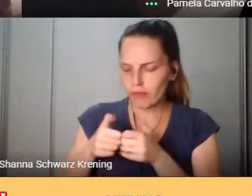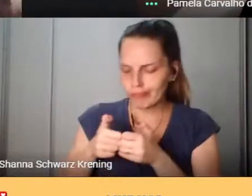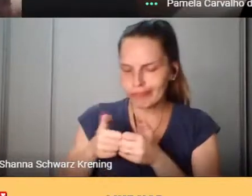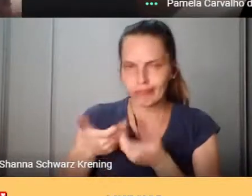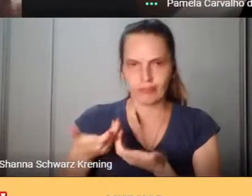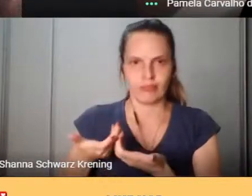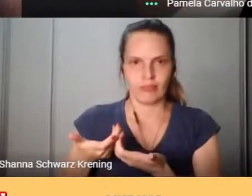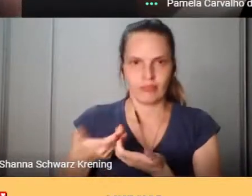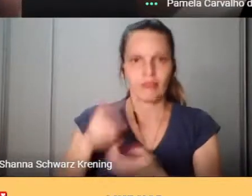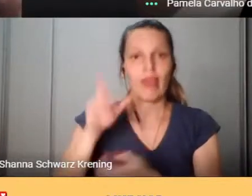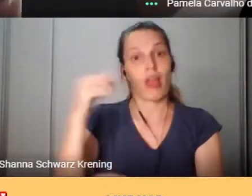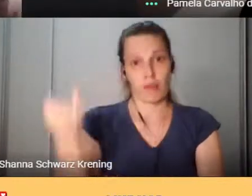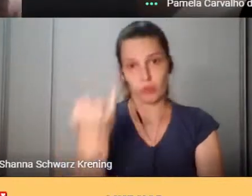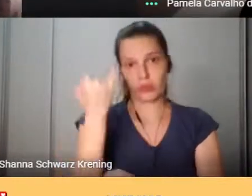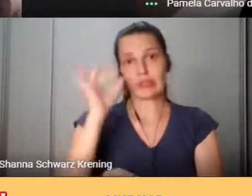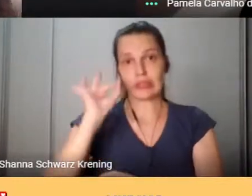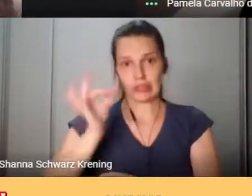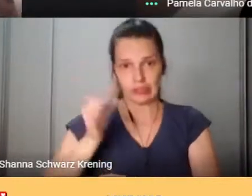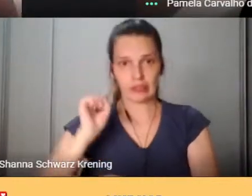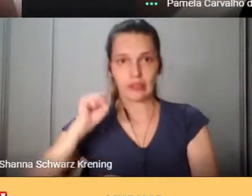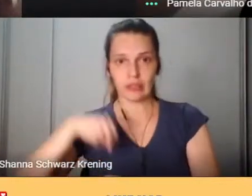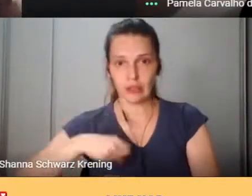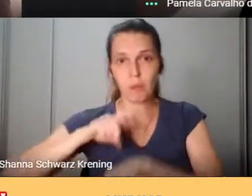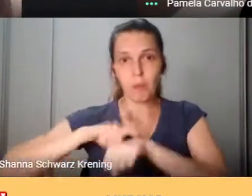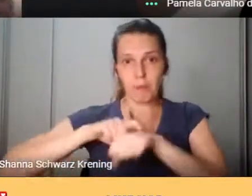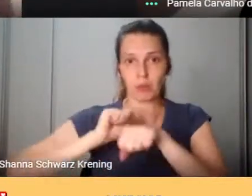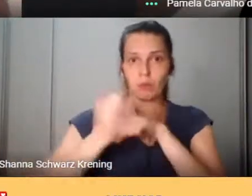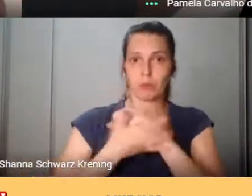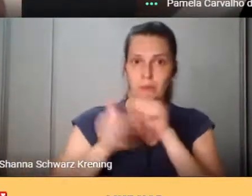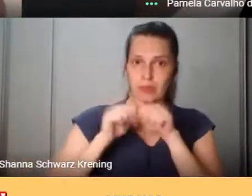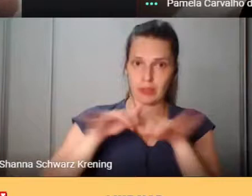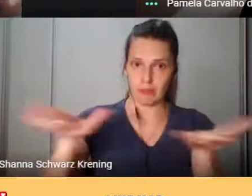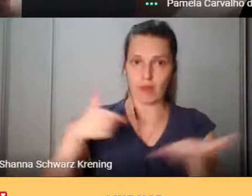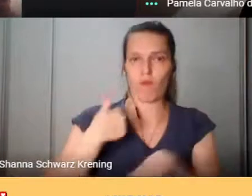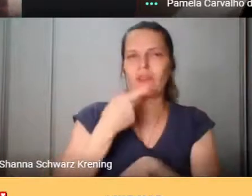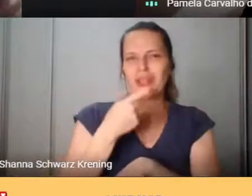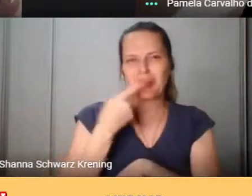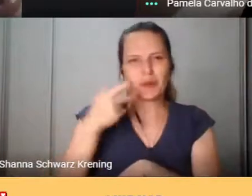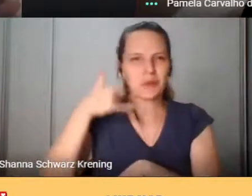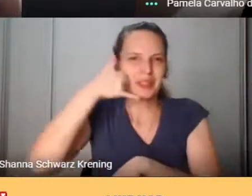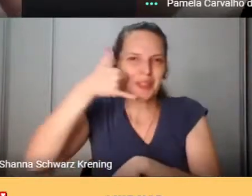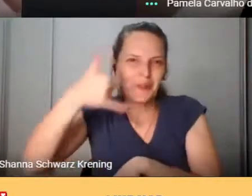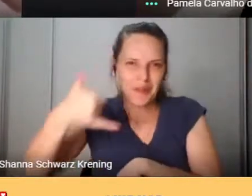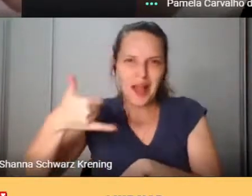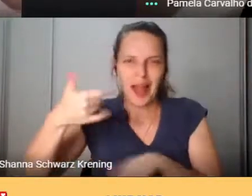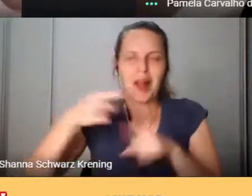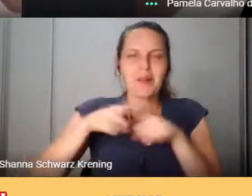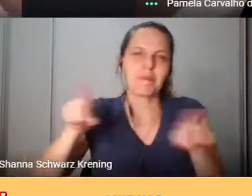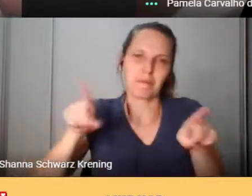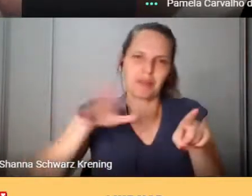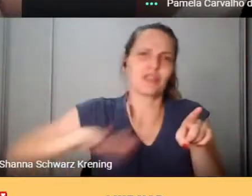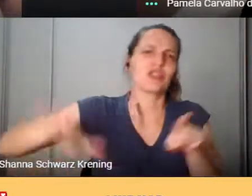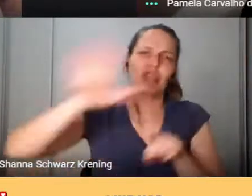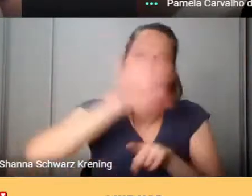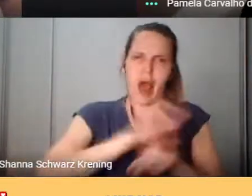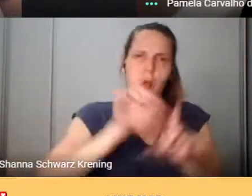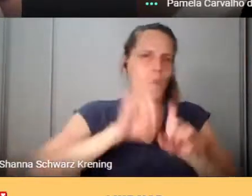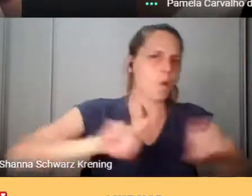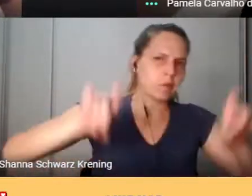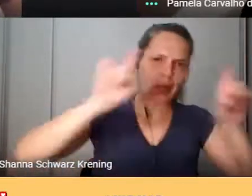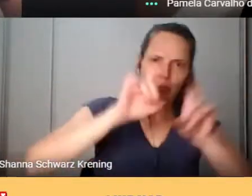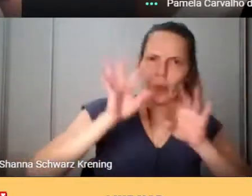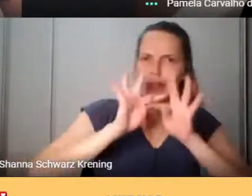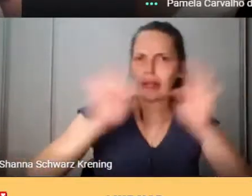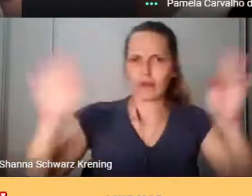estamos num momento de pandemia, eu estou falando aqui o celular, mas isso também se vai até o computador, né,